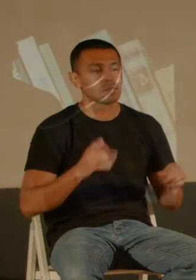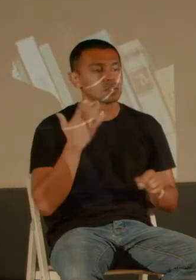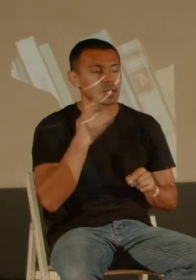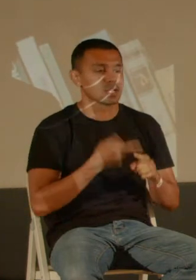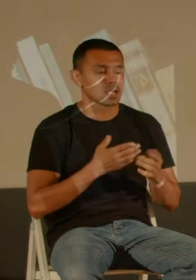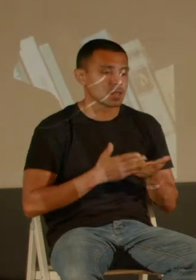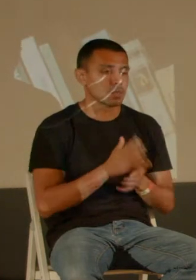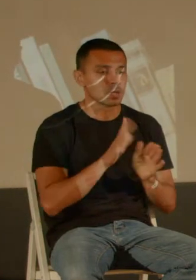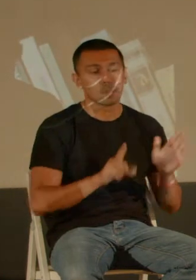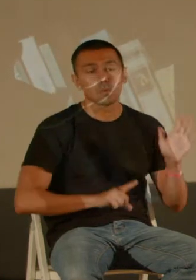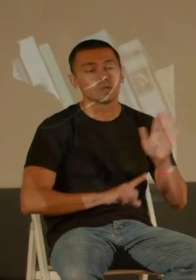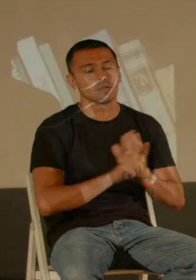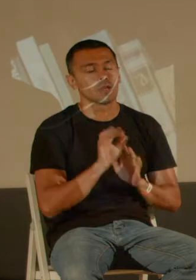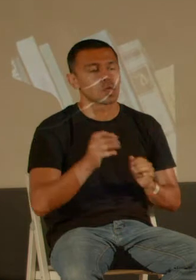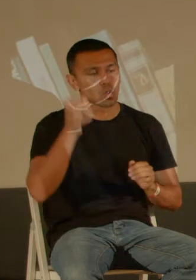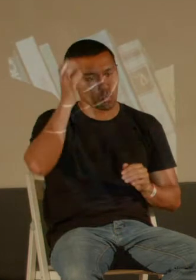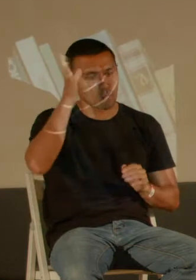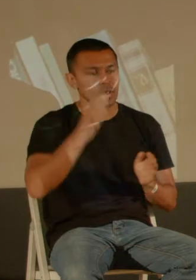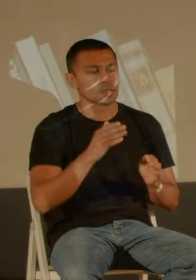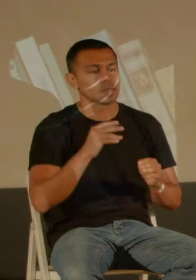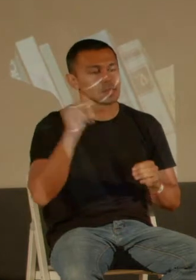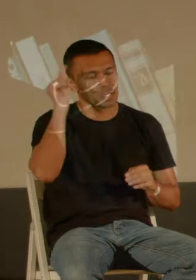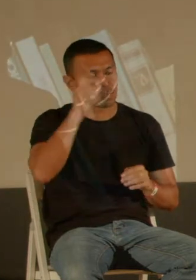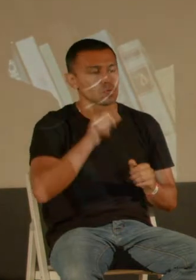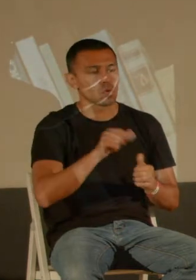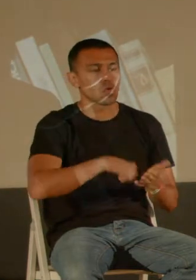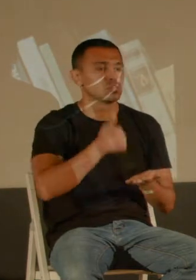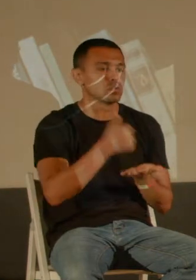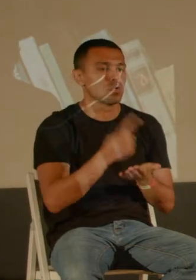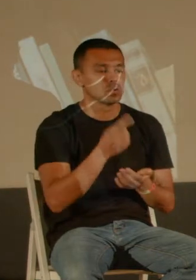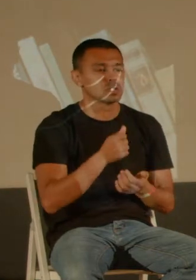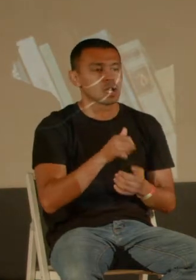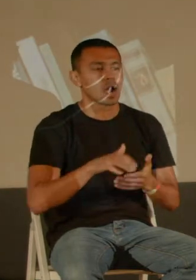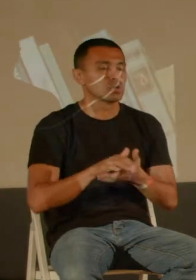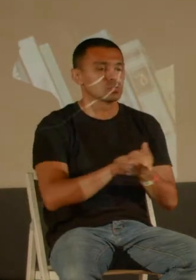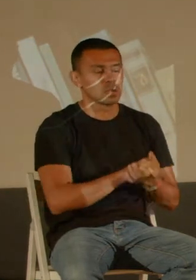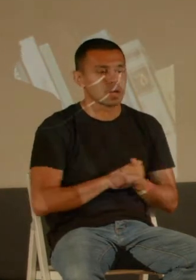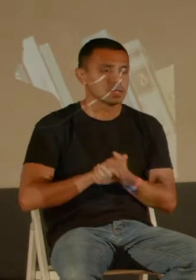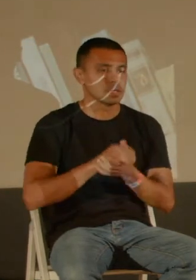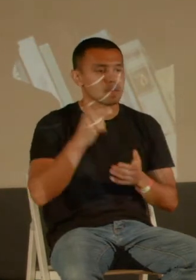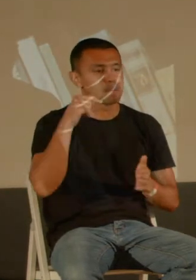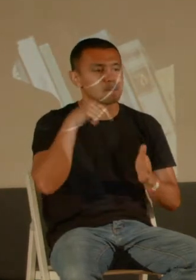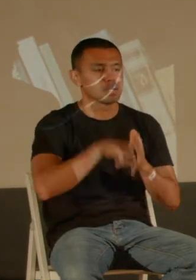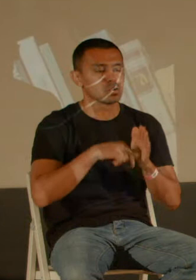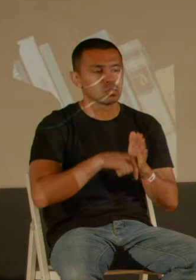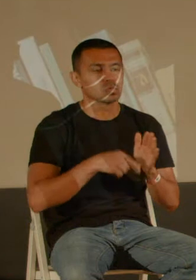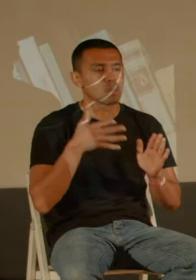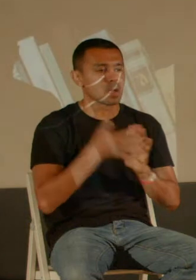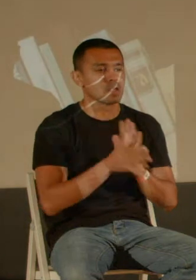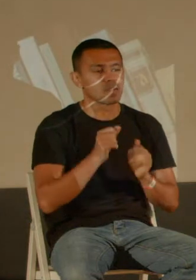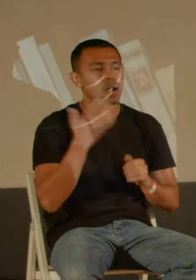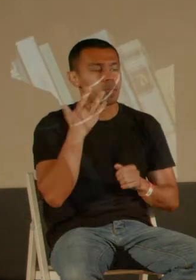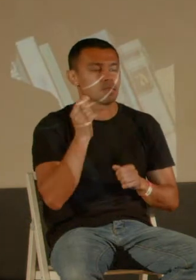Штатах цей напрям тільки зароджувався як наукова дисципліна, і він очолював одну з асоціацій психосоматики в